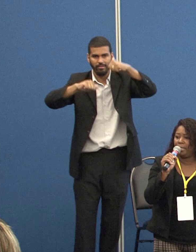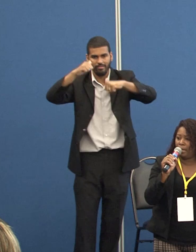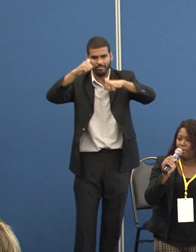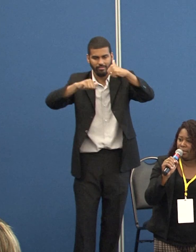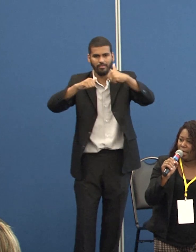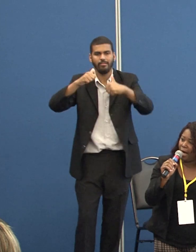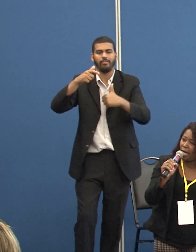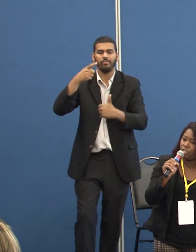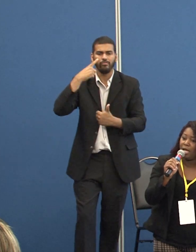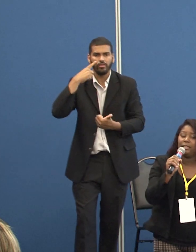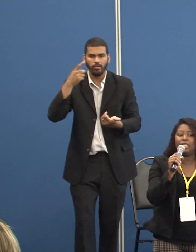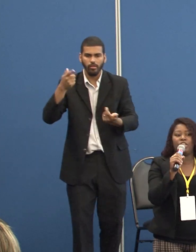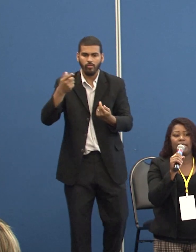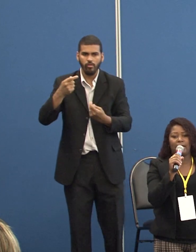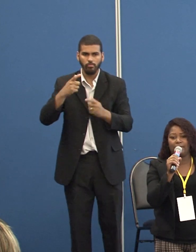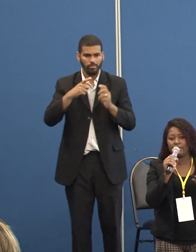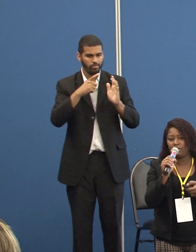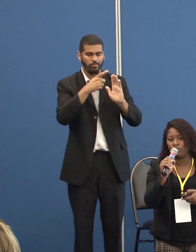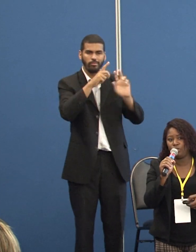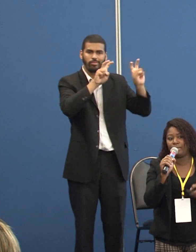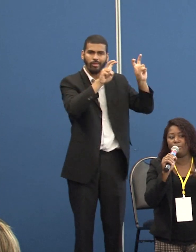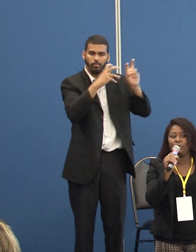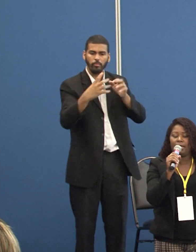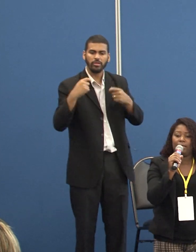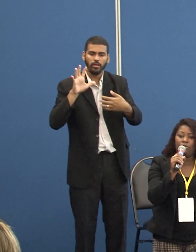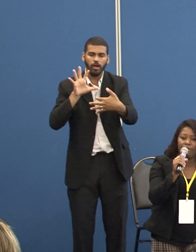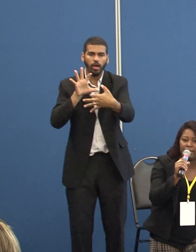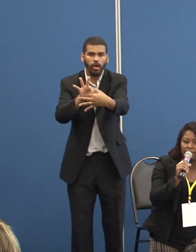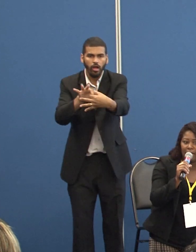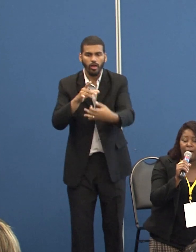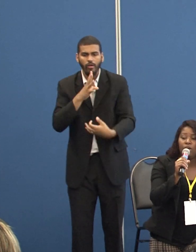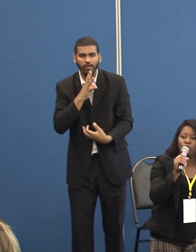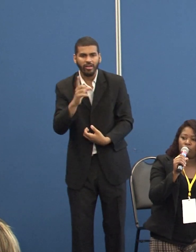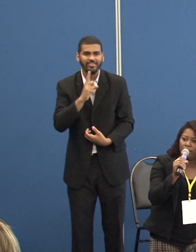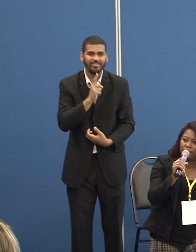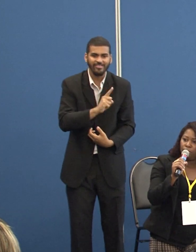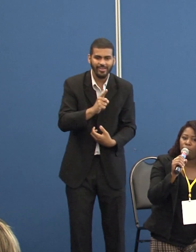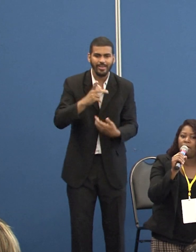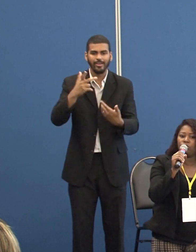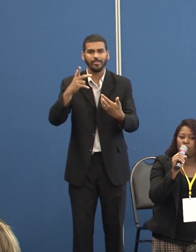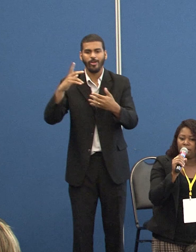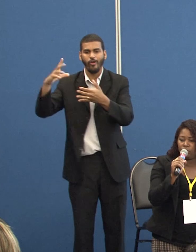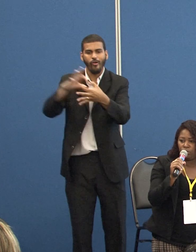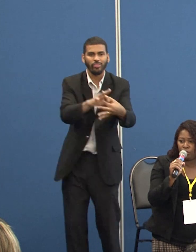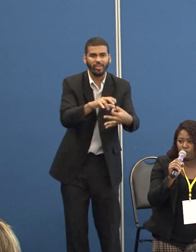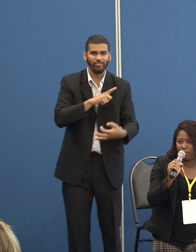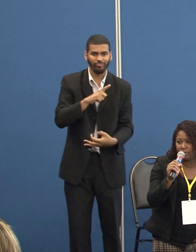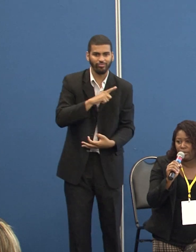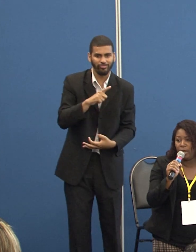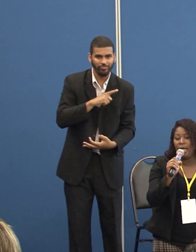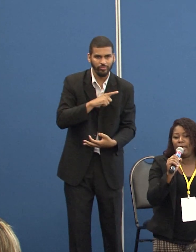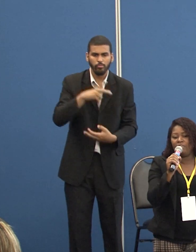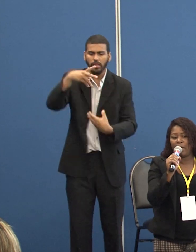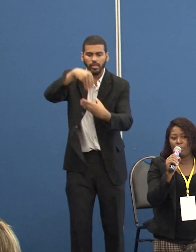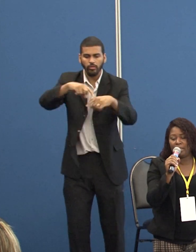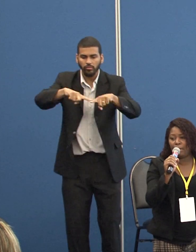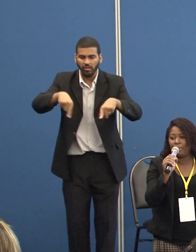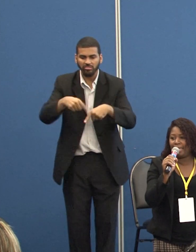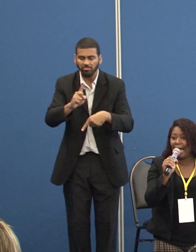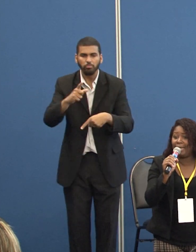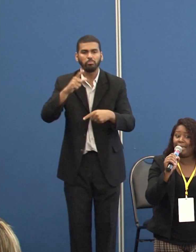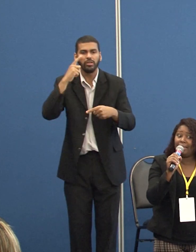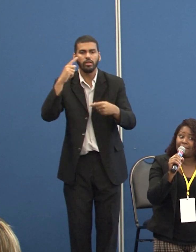na aplicabilidade, na generalização disso, sabendo que ele não vai estar só nesse momento, só nesse contexto de ensino. Ele vai